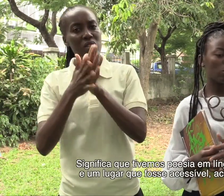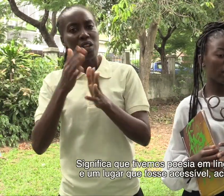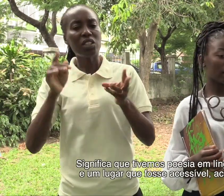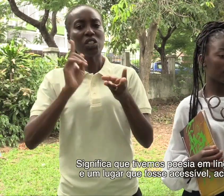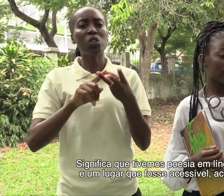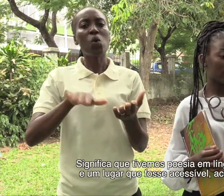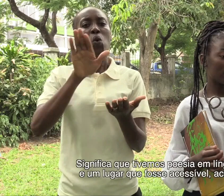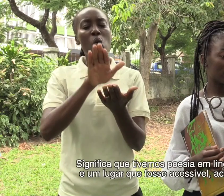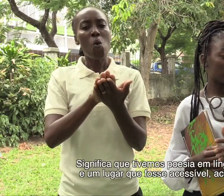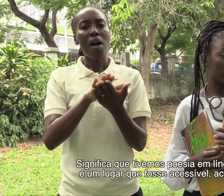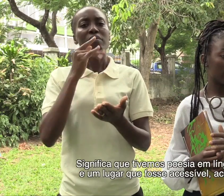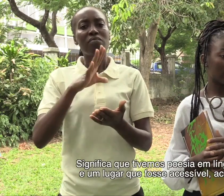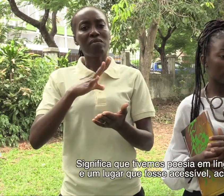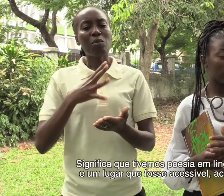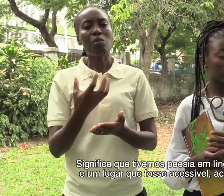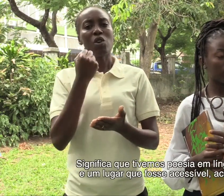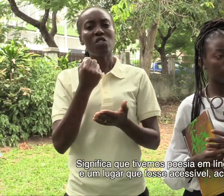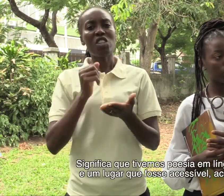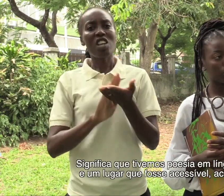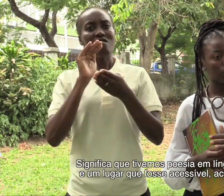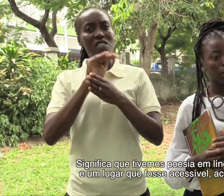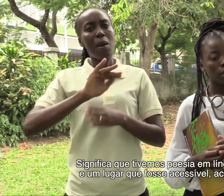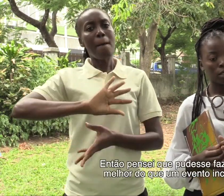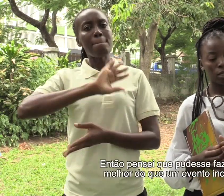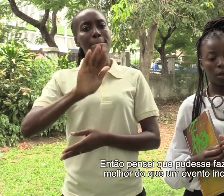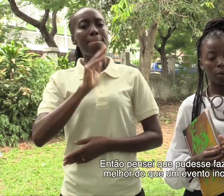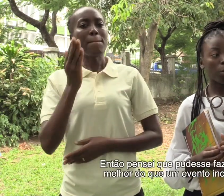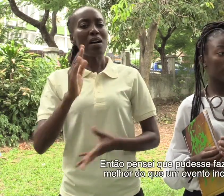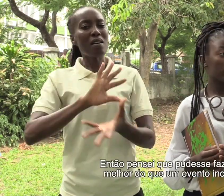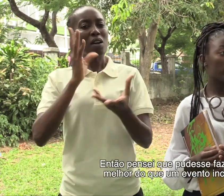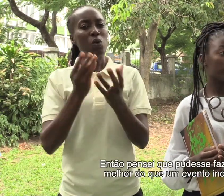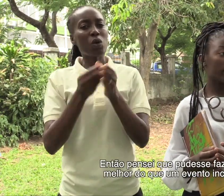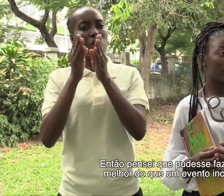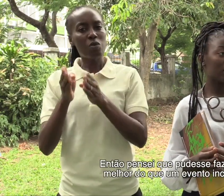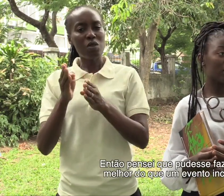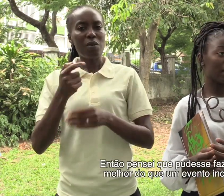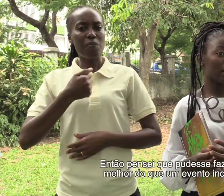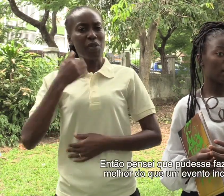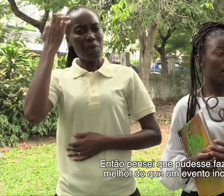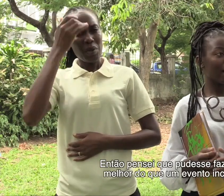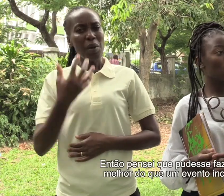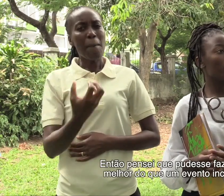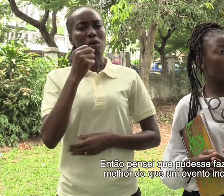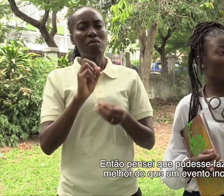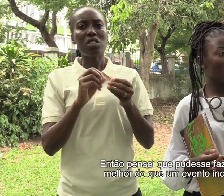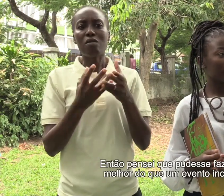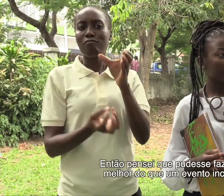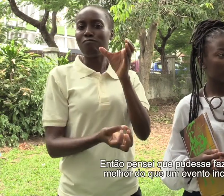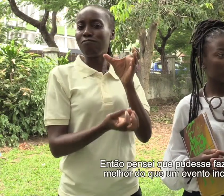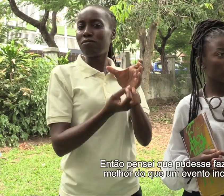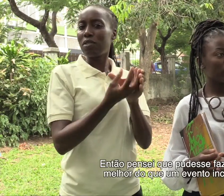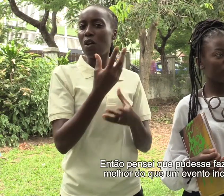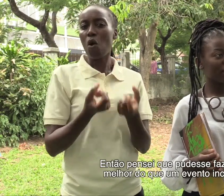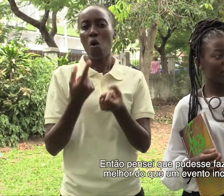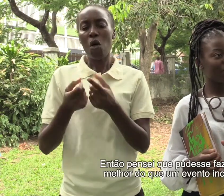um lugar que tivesse acessibilidade acima de tudo. Então eu pensei que pudesse criar algo melhor